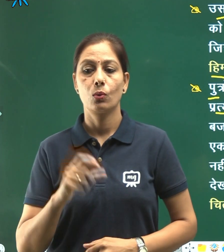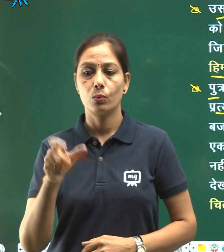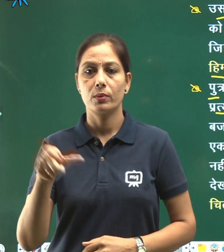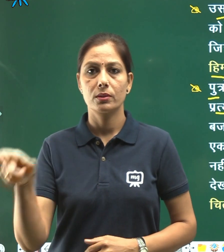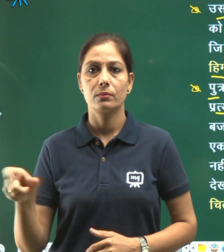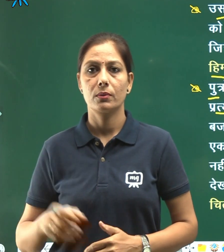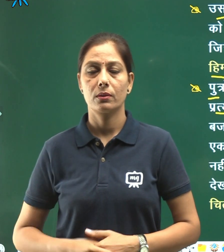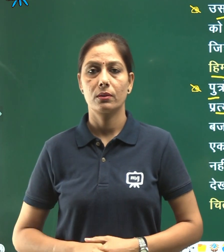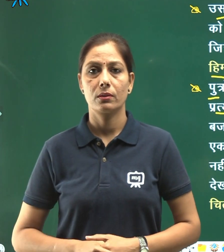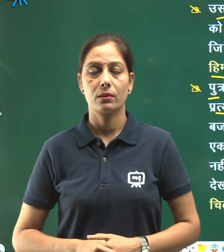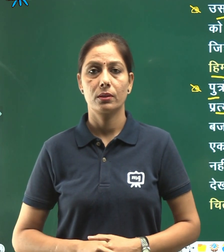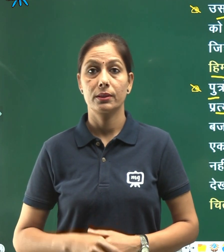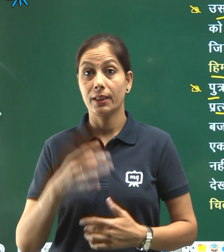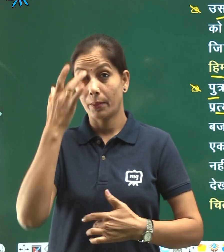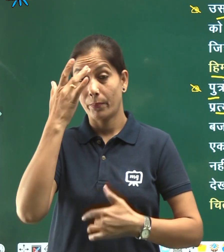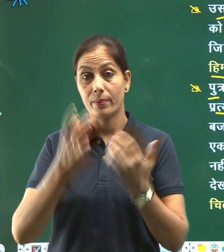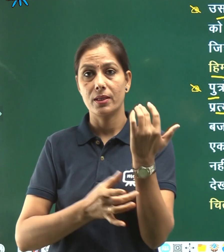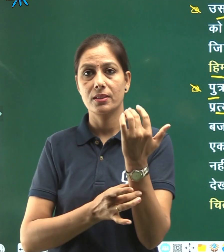उनमें बीमारी से